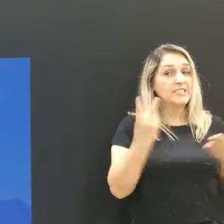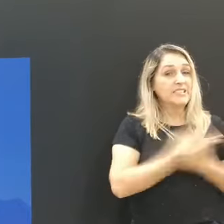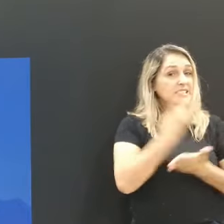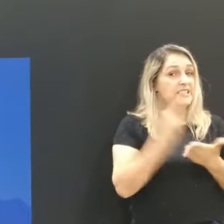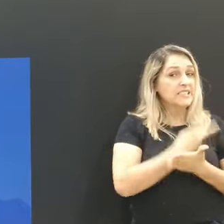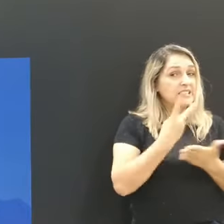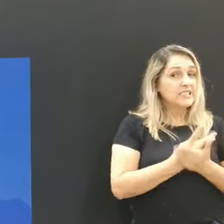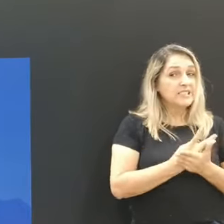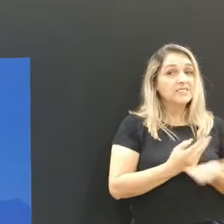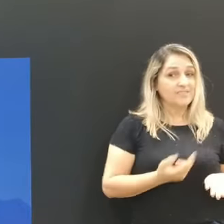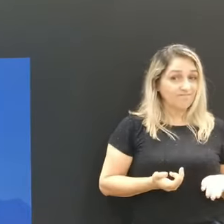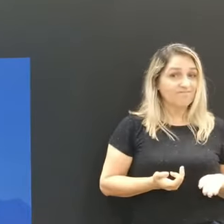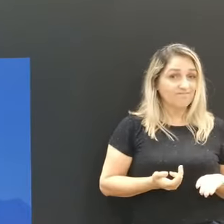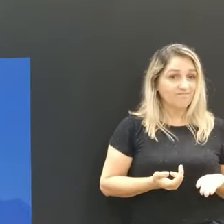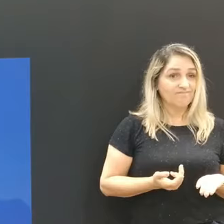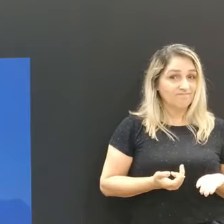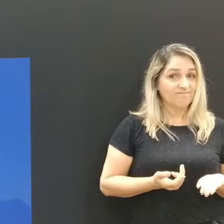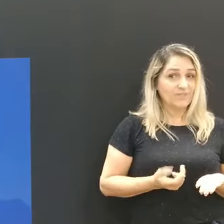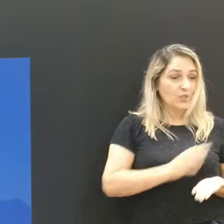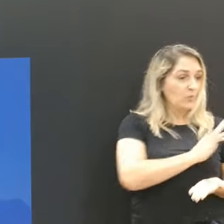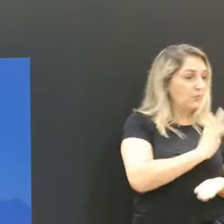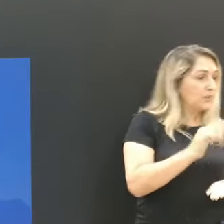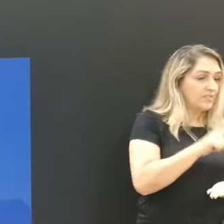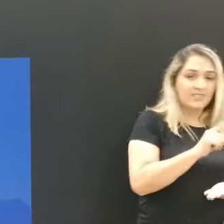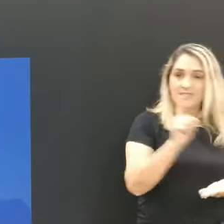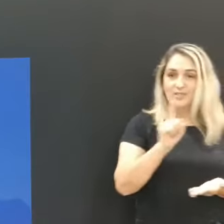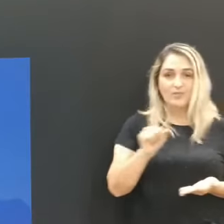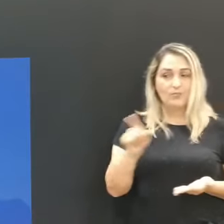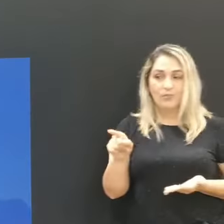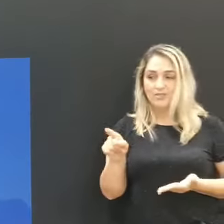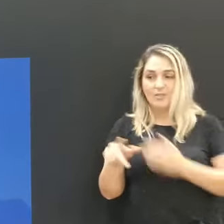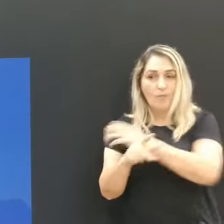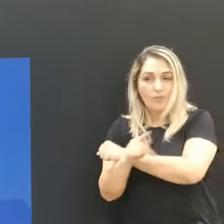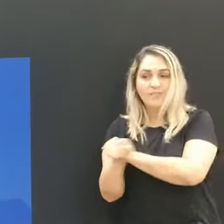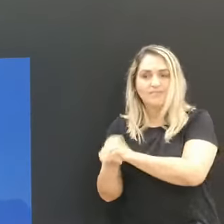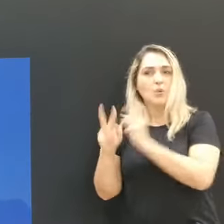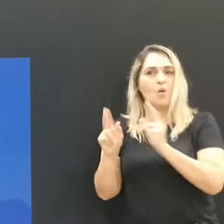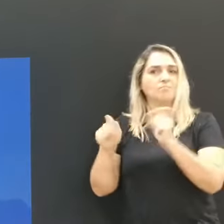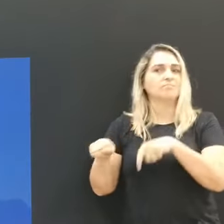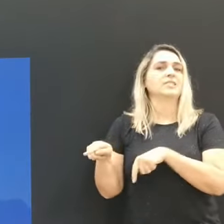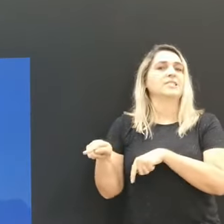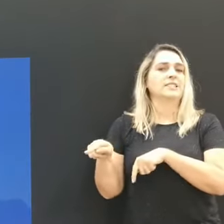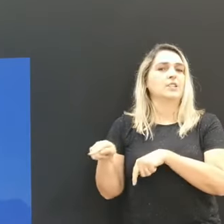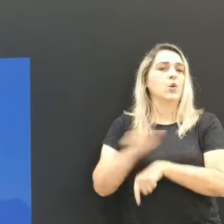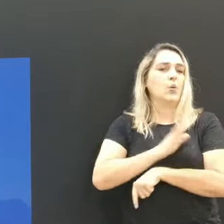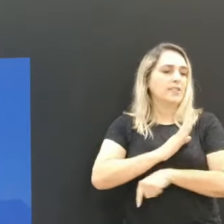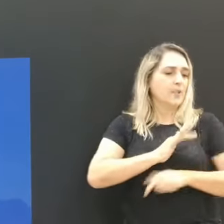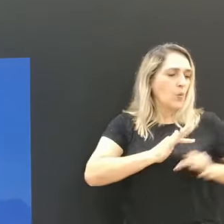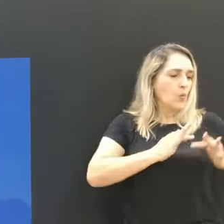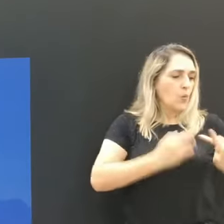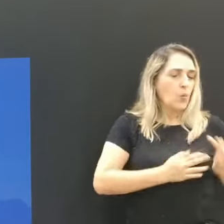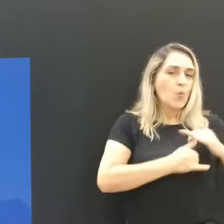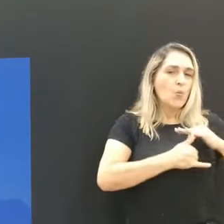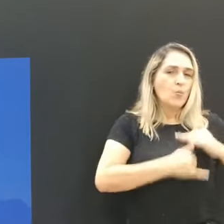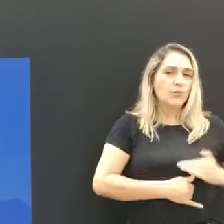coração dela tem coisas escondidas, tem tristeza, desespero, mentira. E precisamos ter um coração igual ao do publicano,